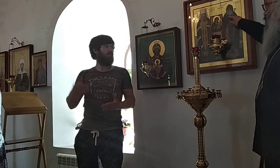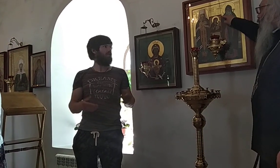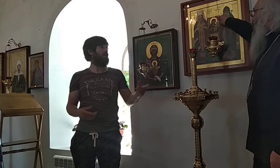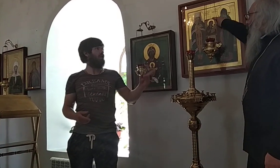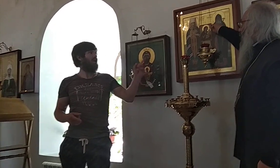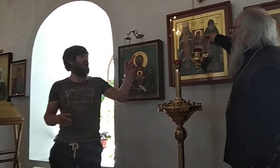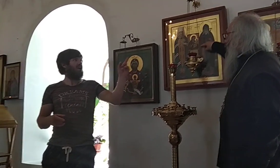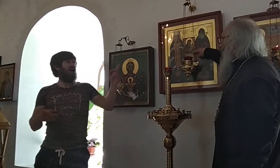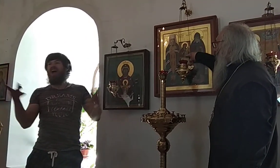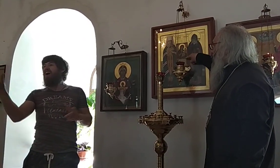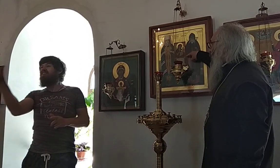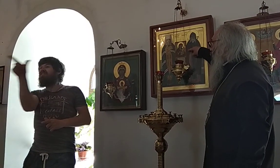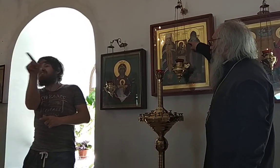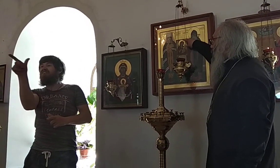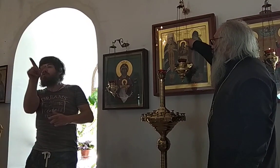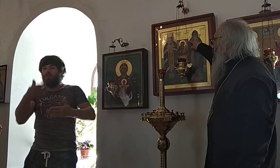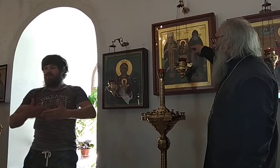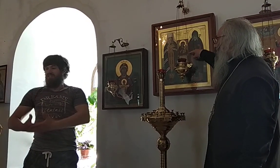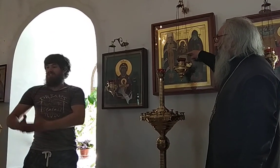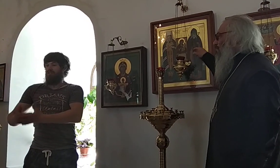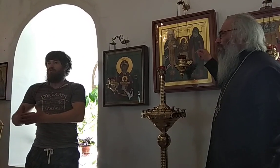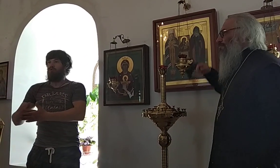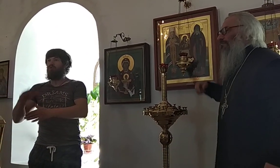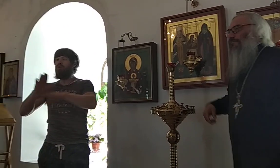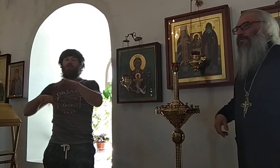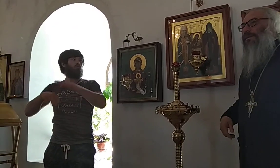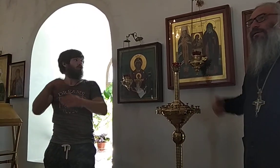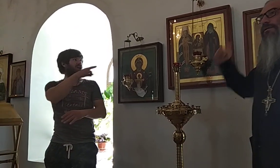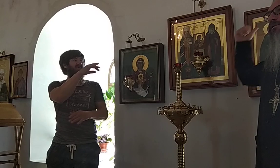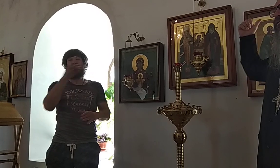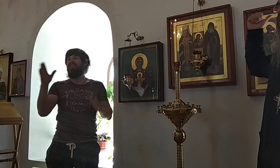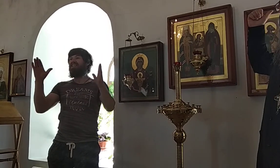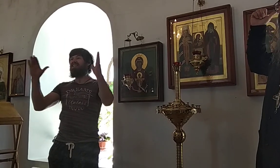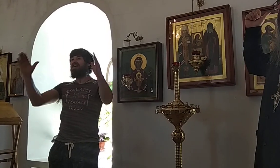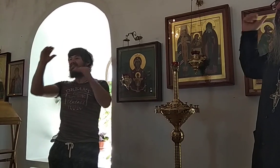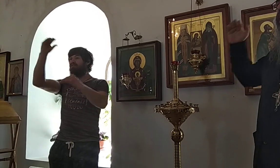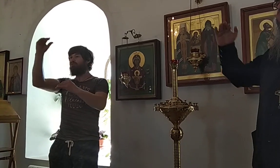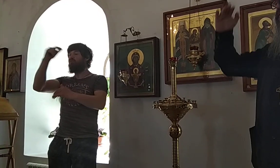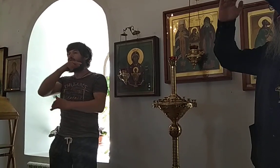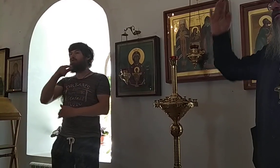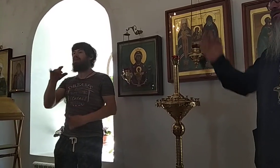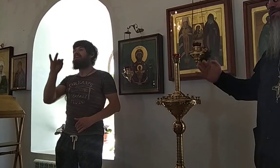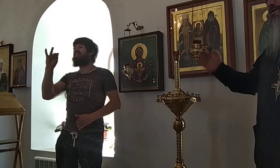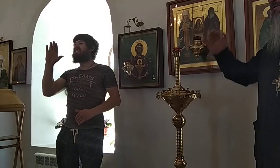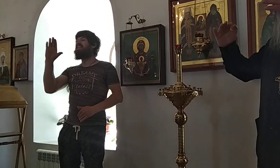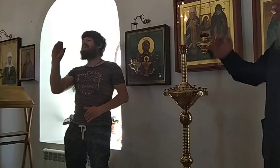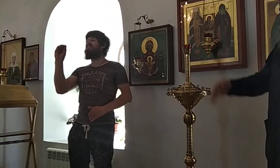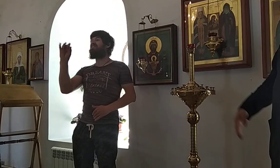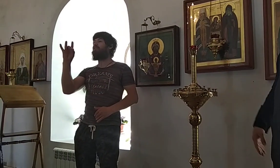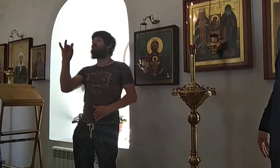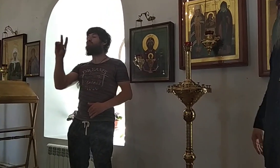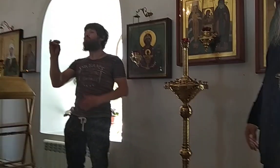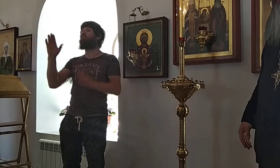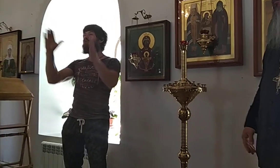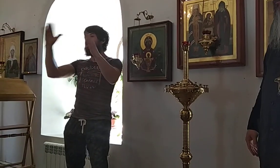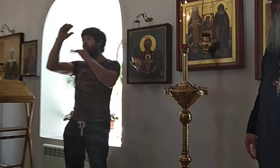Они держат на руках Иверскую икону Богородицы. В честь того храма, по которому мы проходили, где